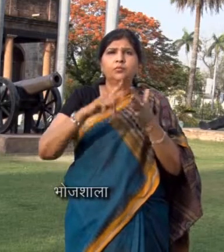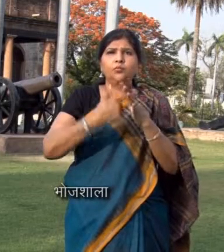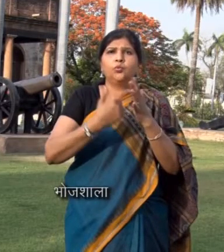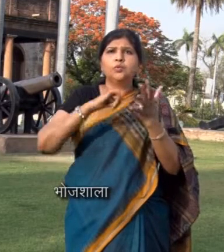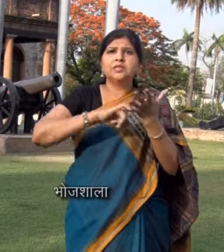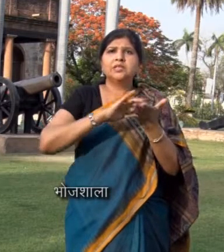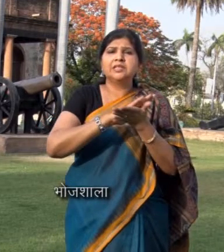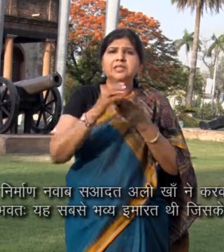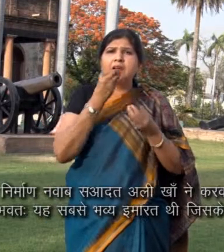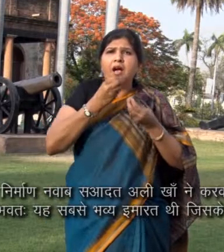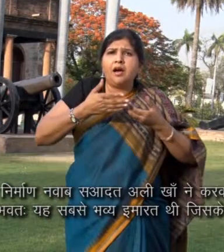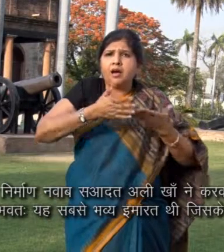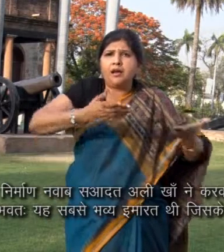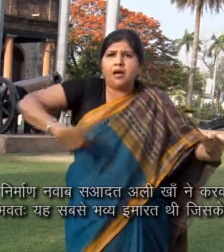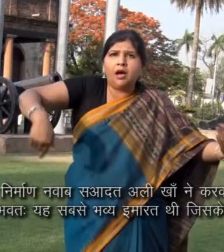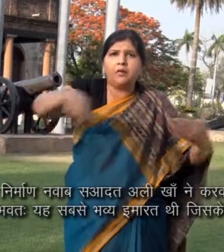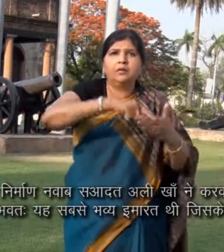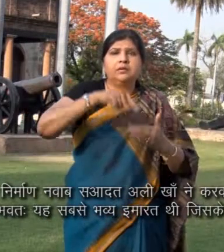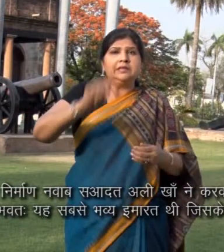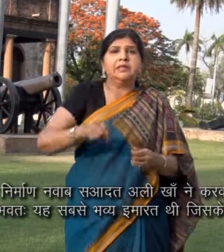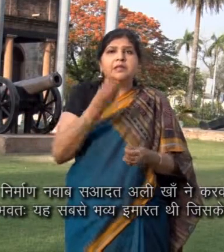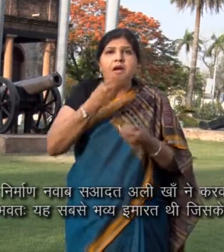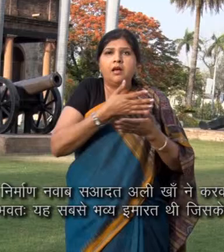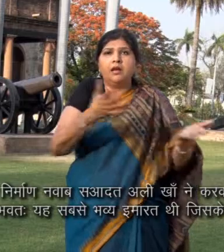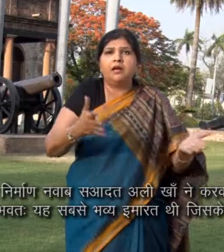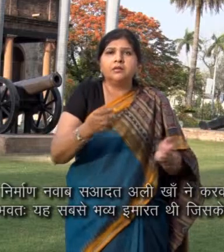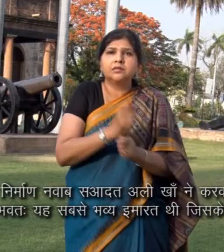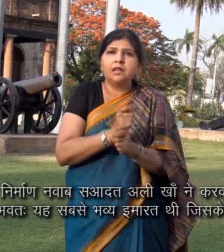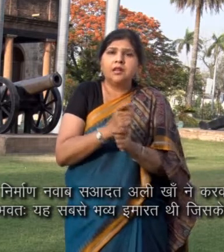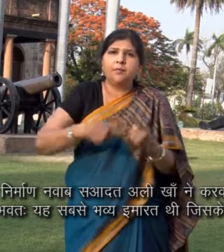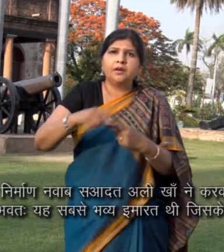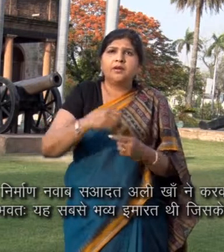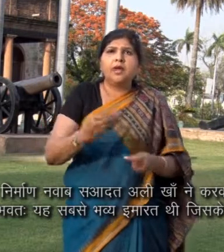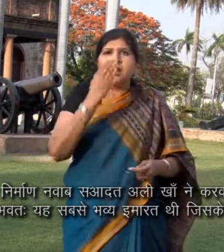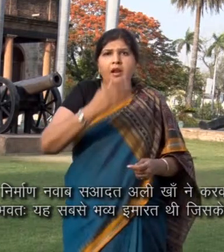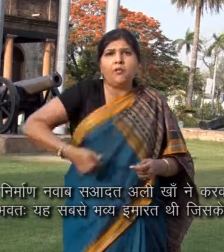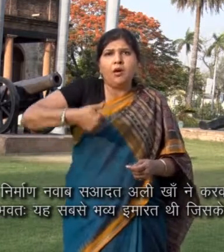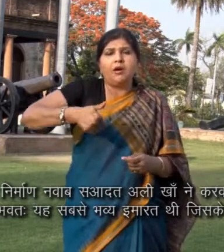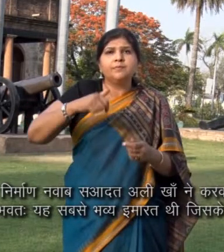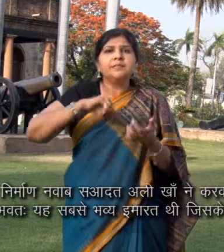भोजशाला। भोजशाला भवन का निर्माण नवाब सादत अली खान ने करवाया था।